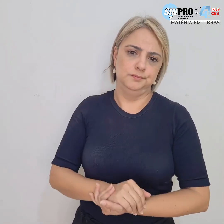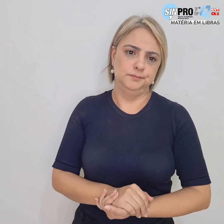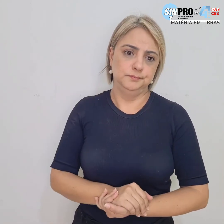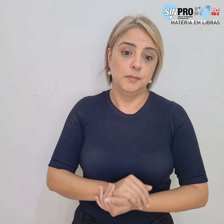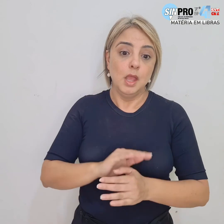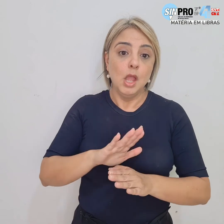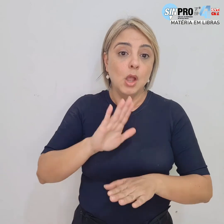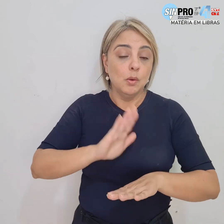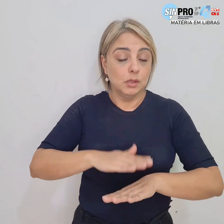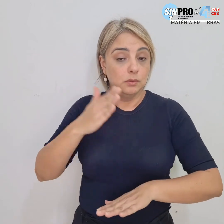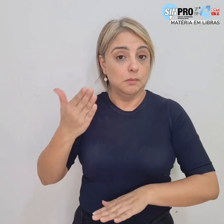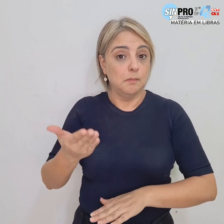Quanto mais alunos pagantes,